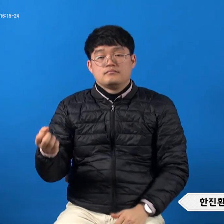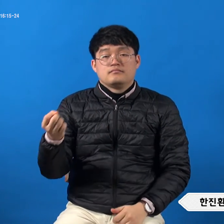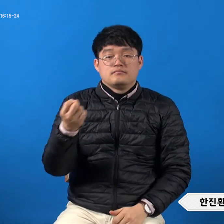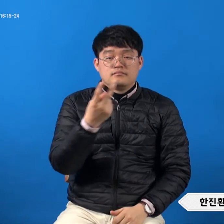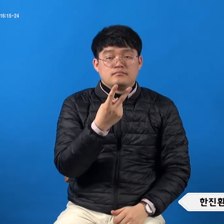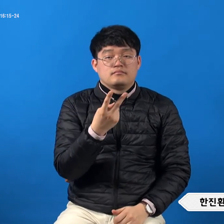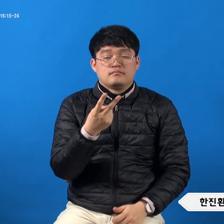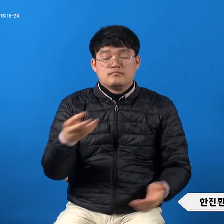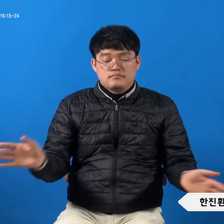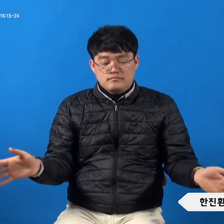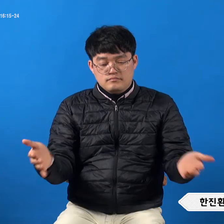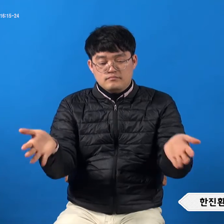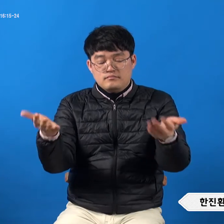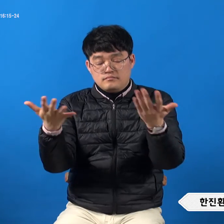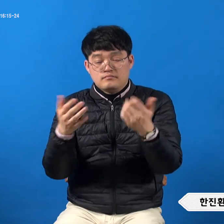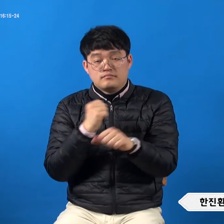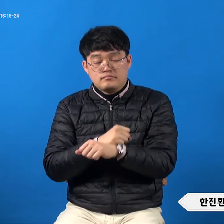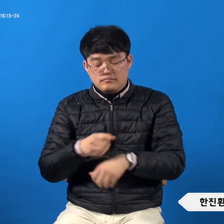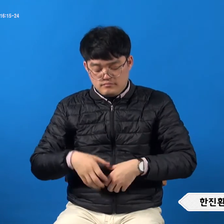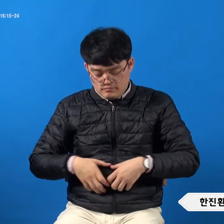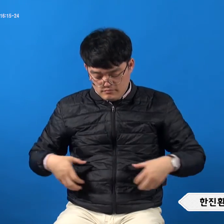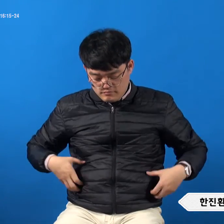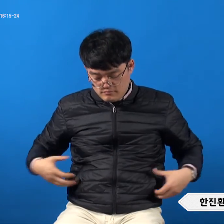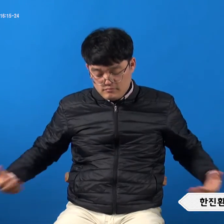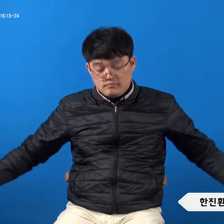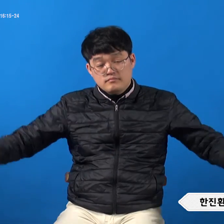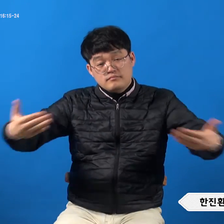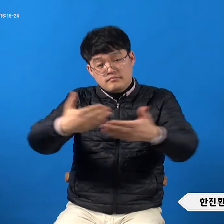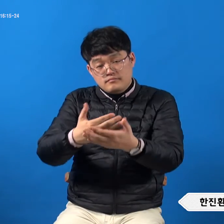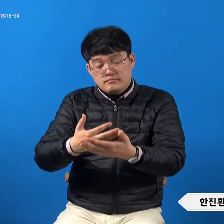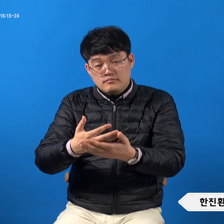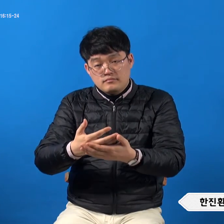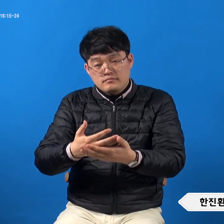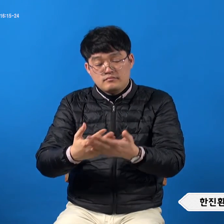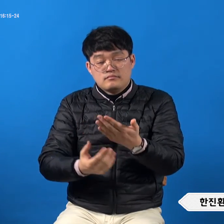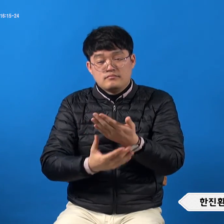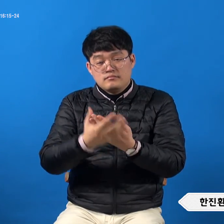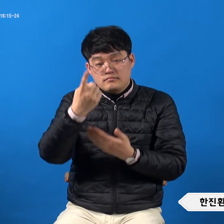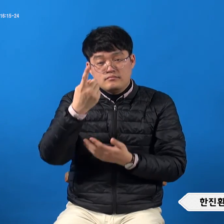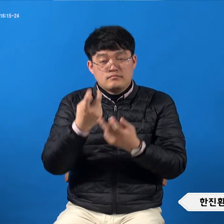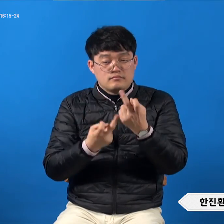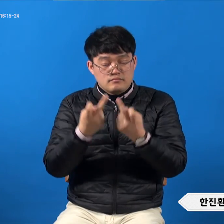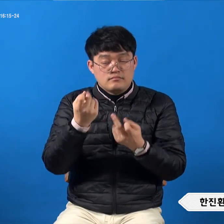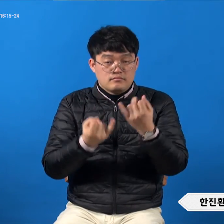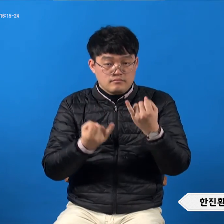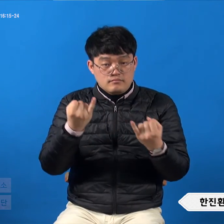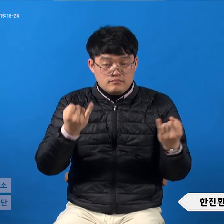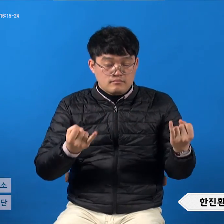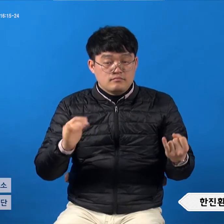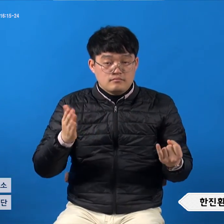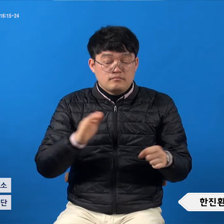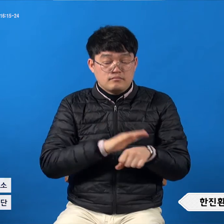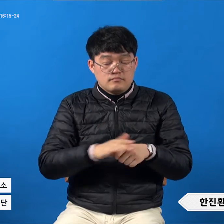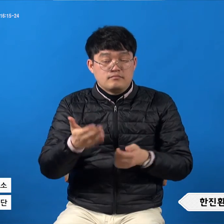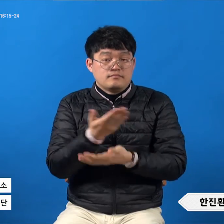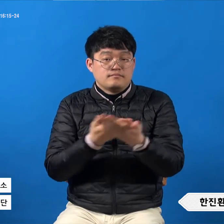또 격려하면서, 포용하면서 한 형제 자매로서 그렇게 잘